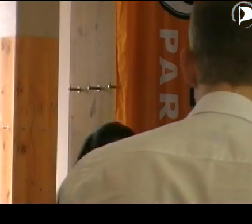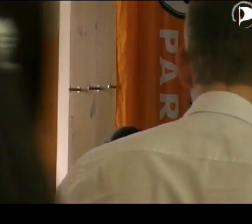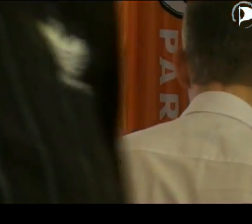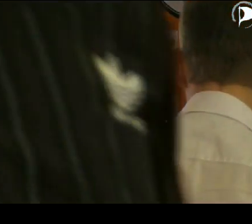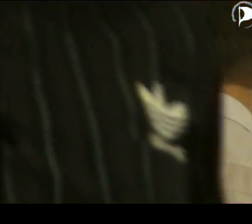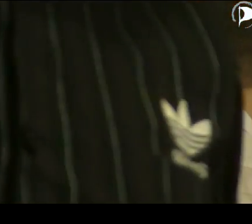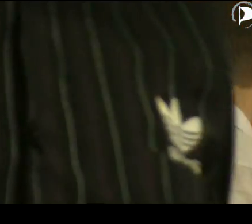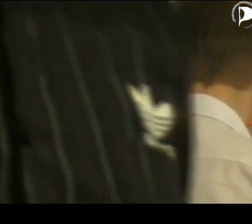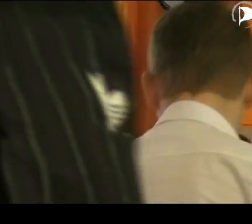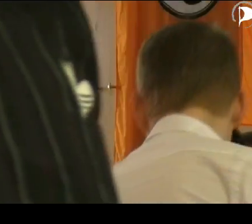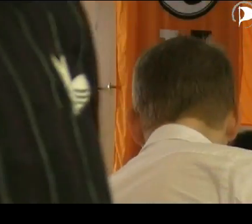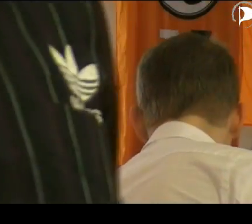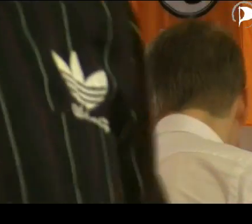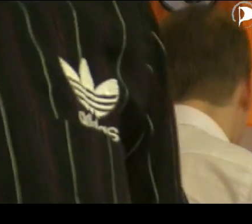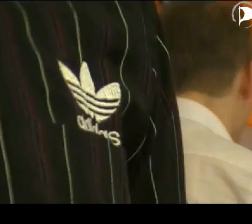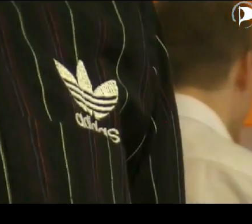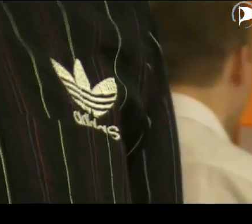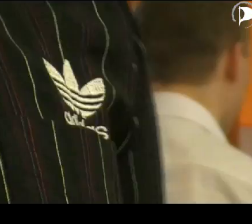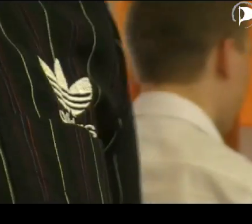diese warten